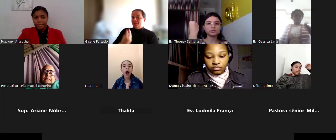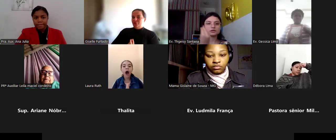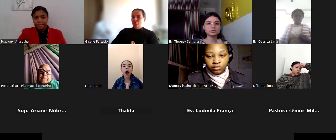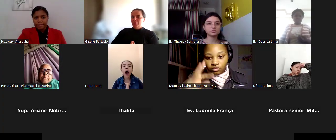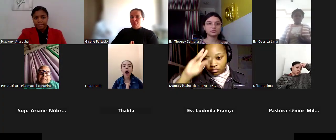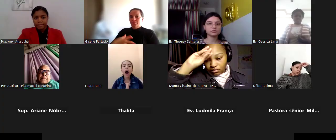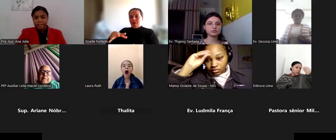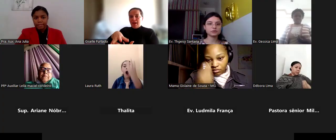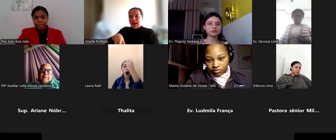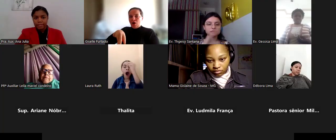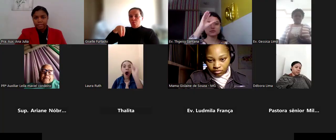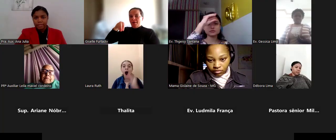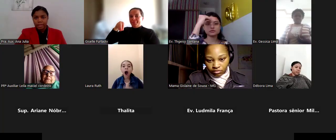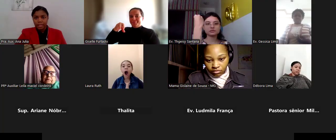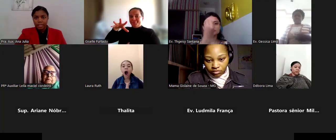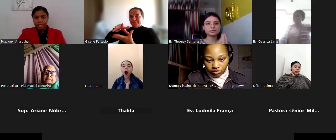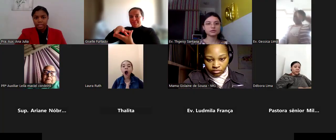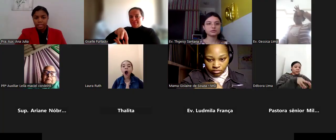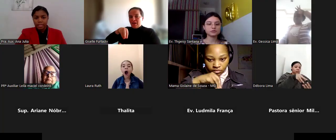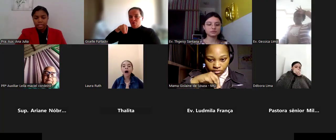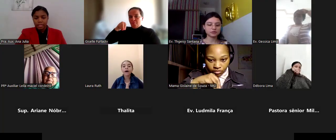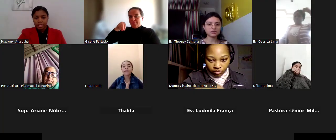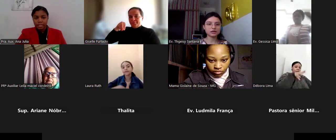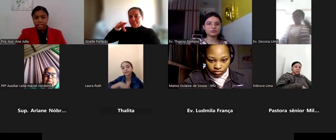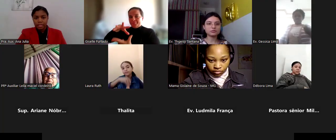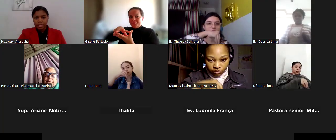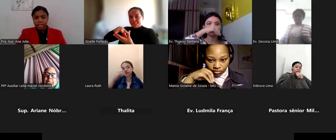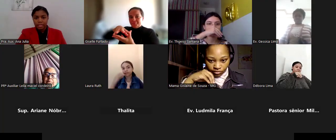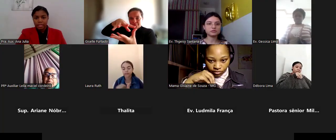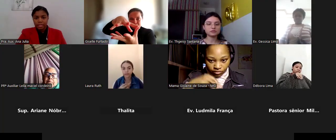Espírito humano. Alma. Alma. Ó.